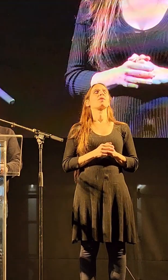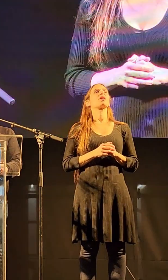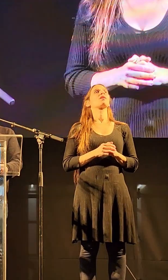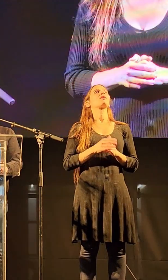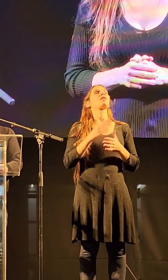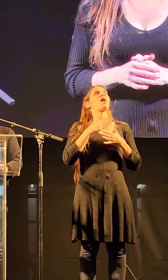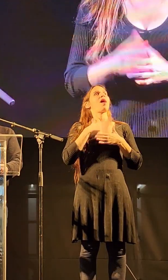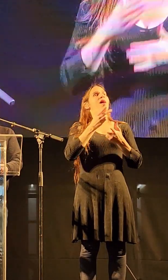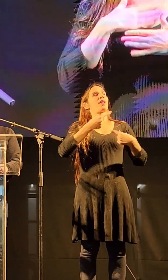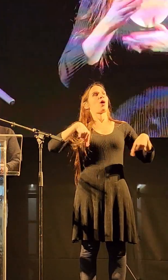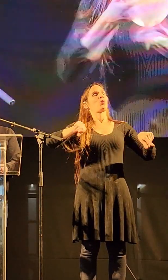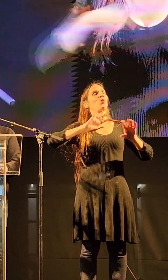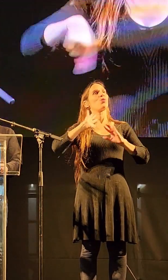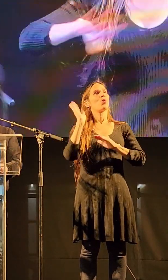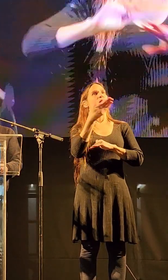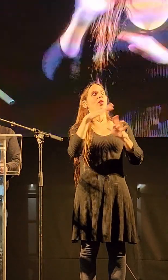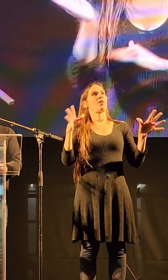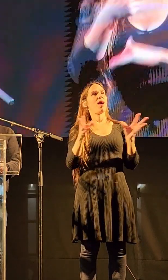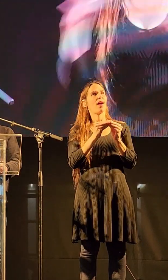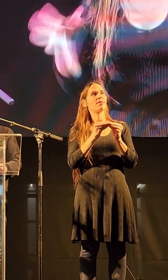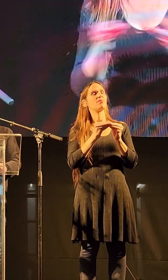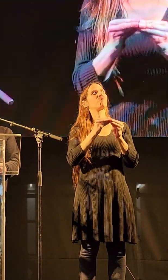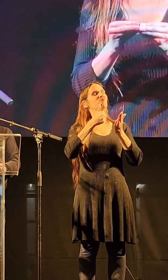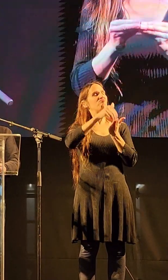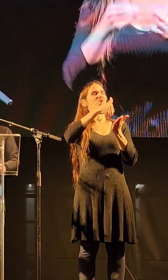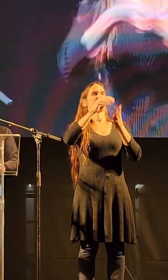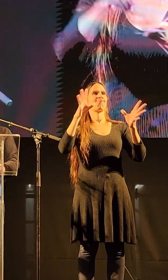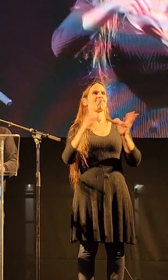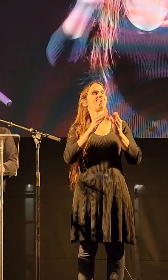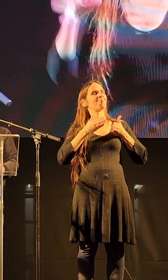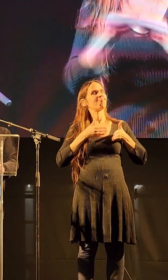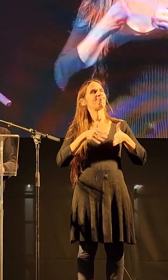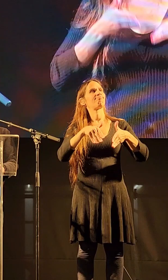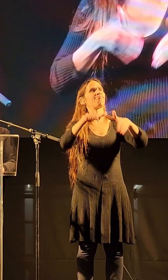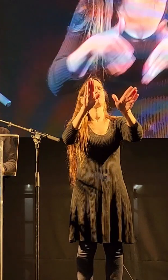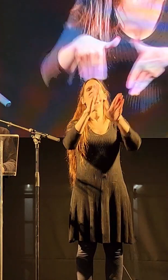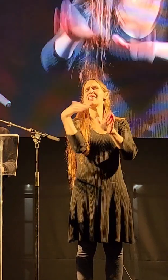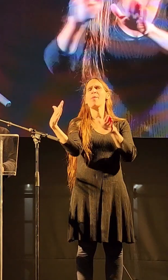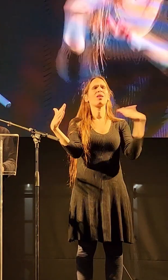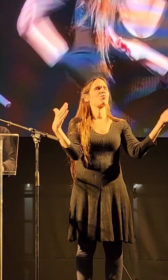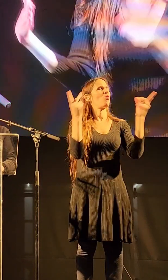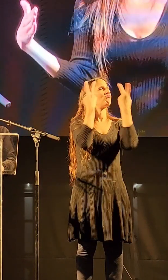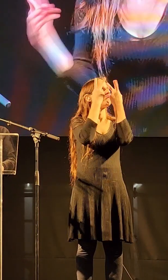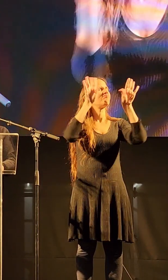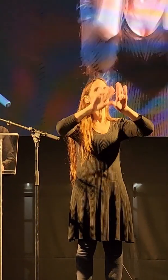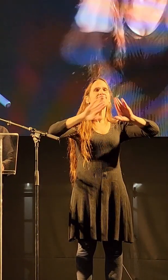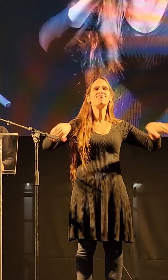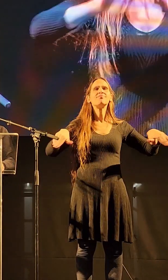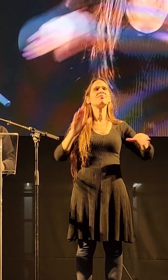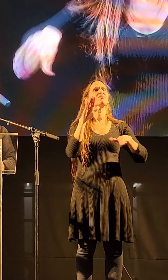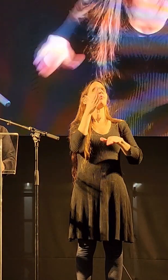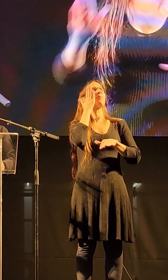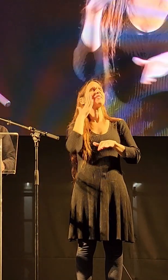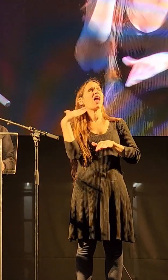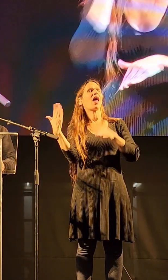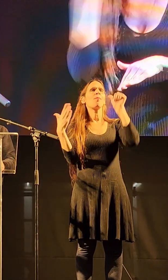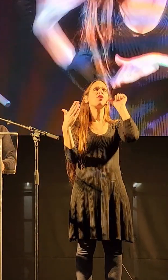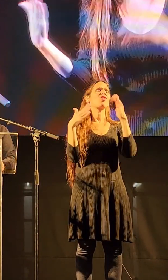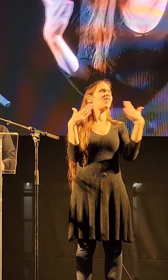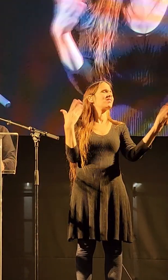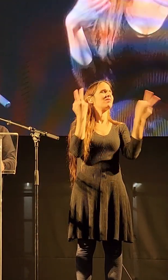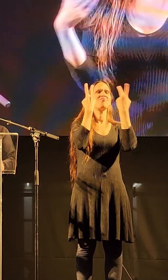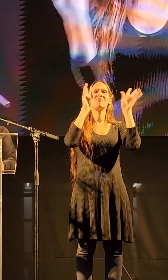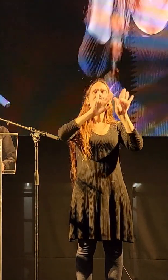אנחנו כולנו ביחד ניקח את זה מכאן, בלי ימין ושמאל, בלי מזרחי